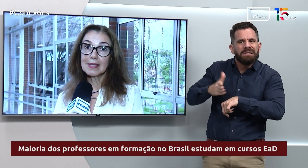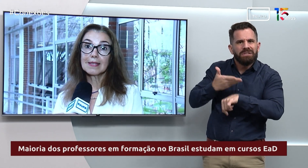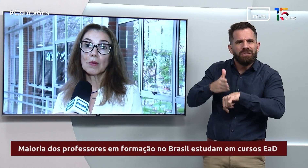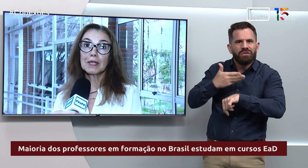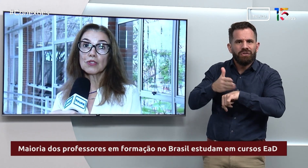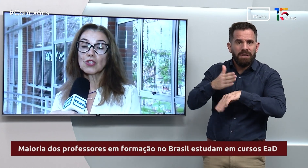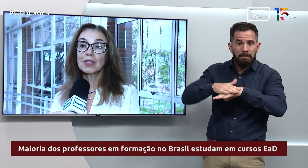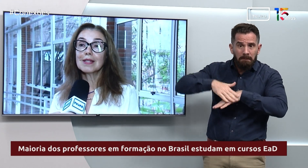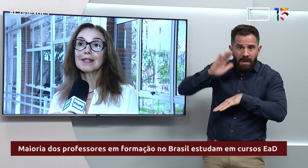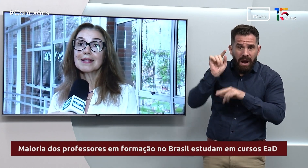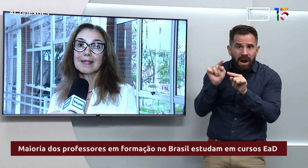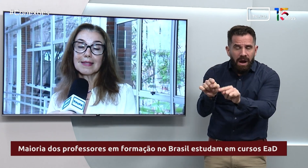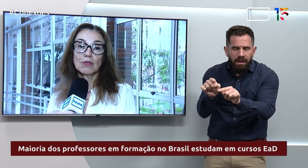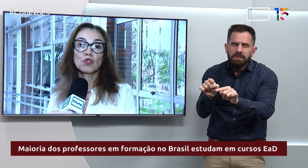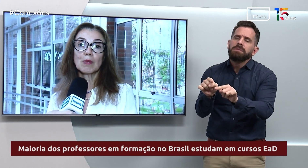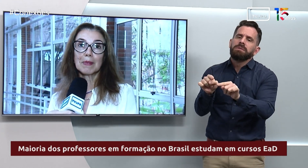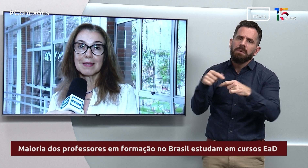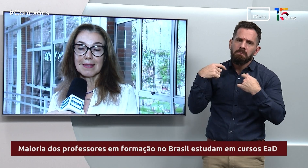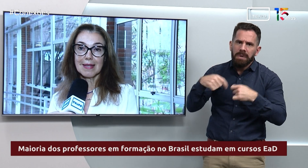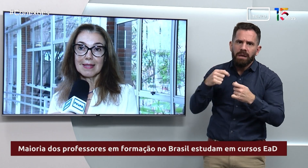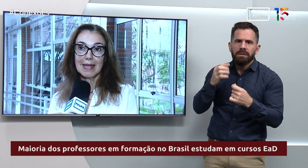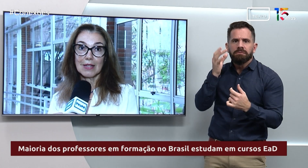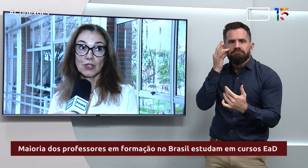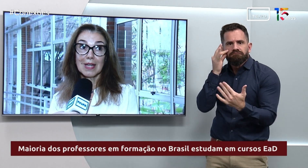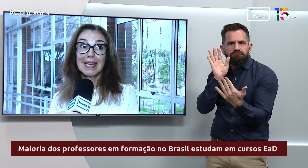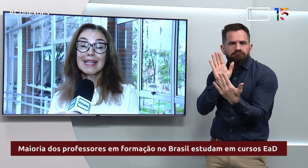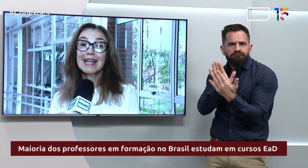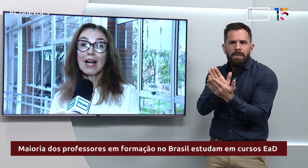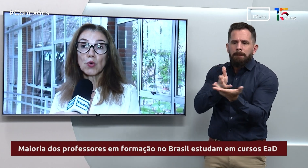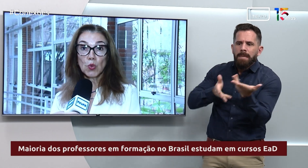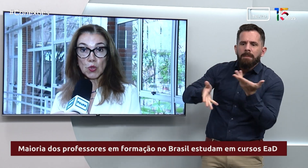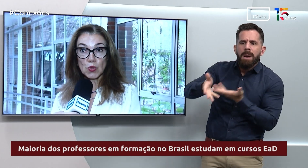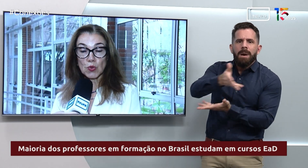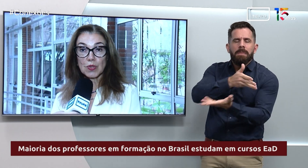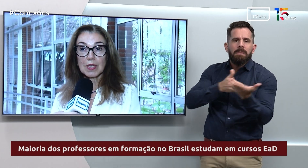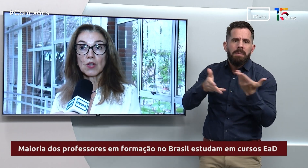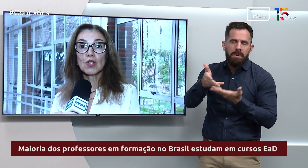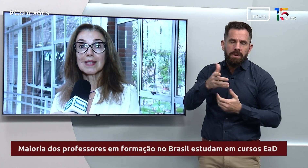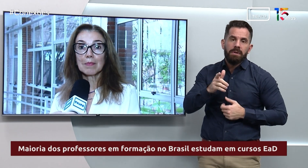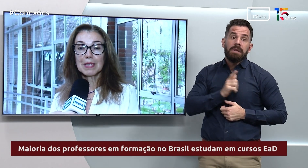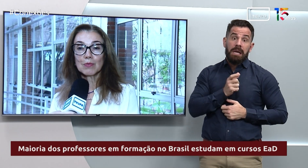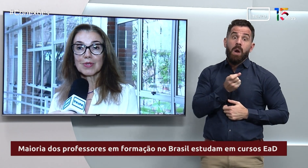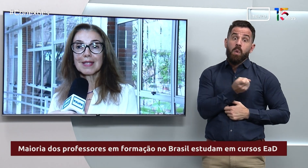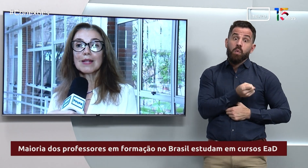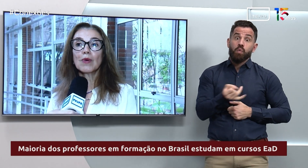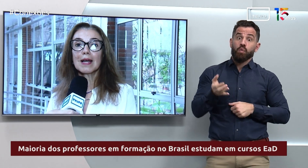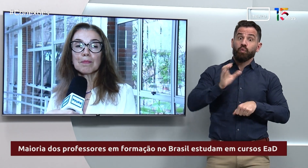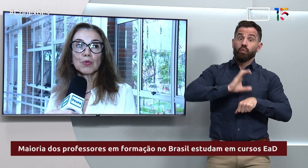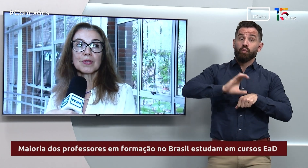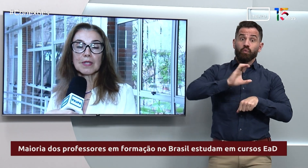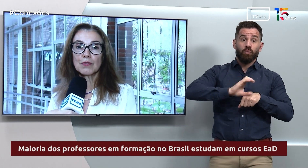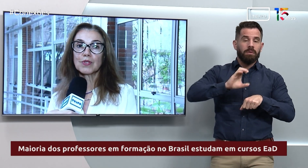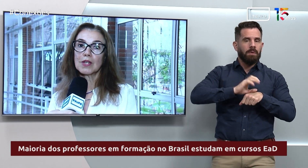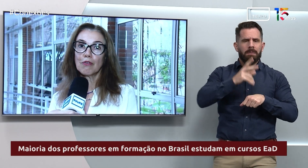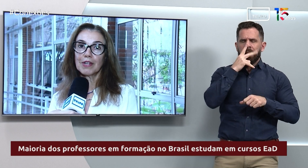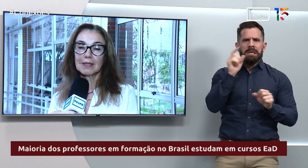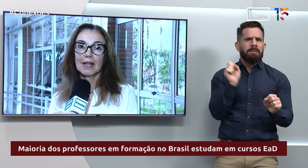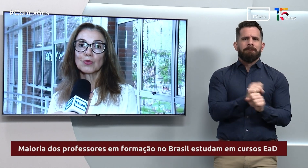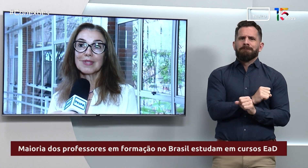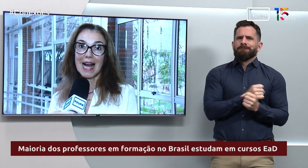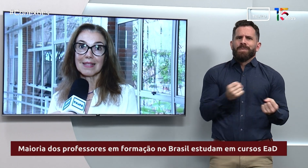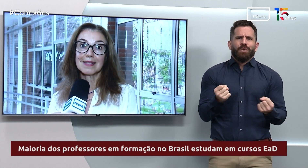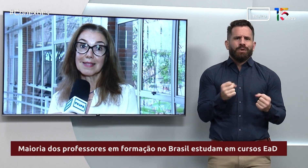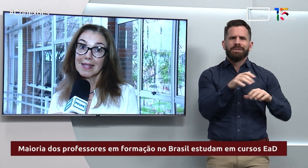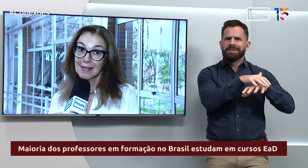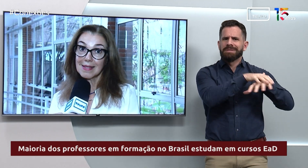são essencialmente, necessitam de uma presencialidade. E há cursos que nós sabemos que não é possível ser